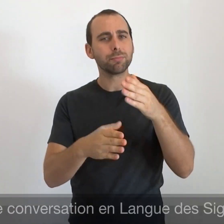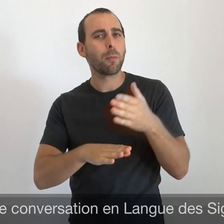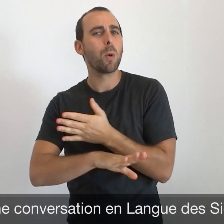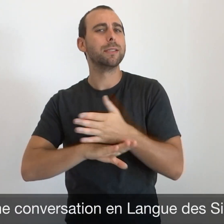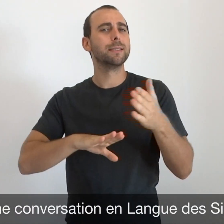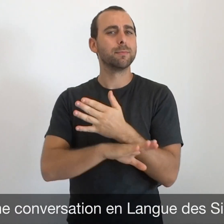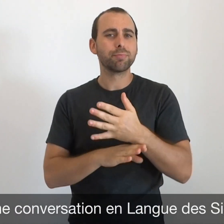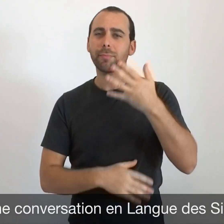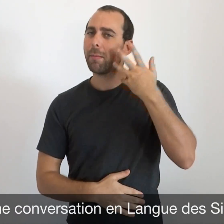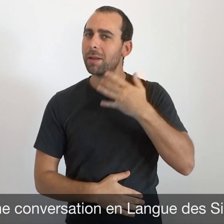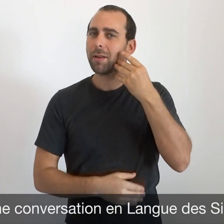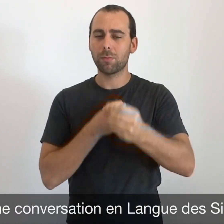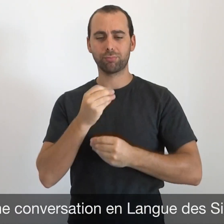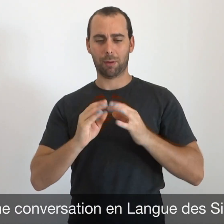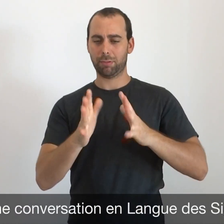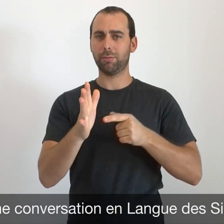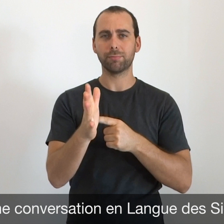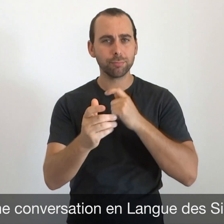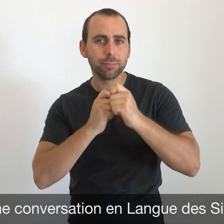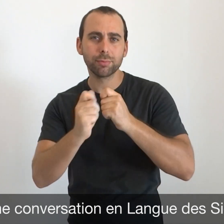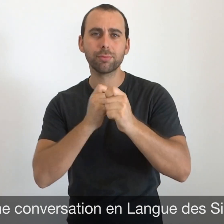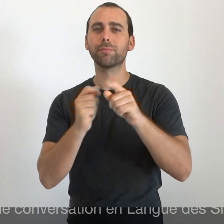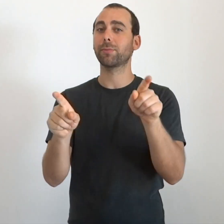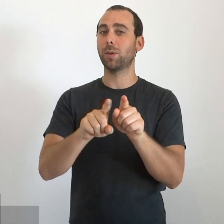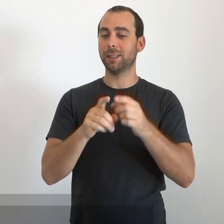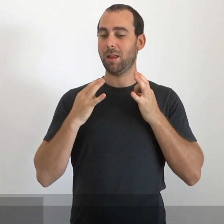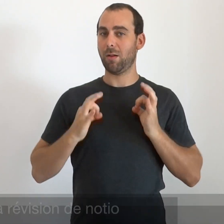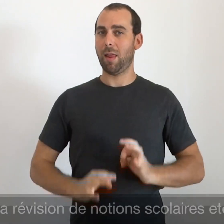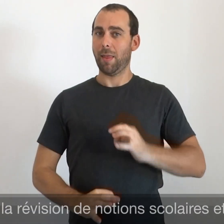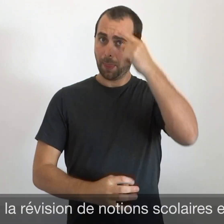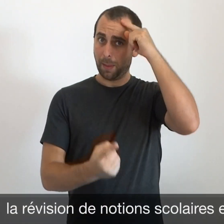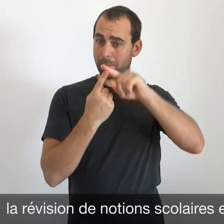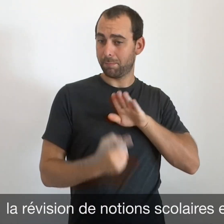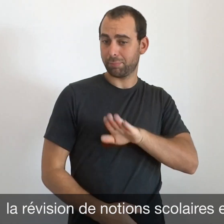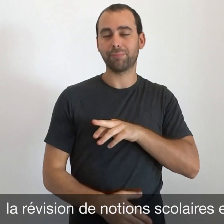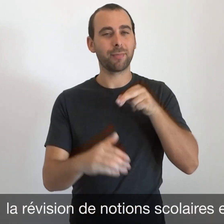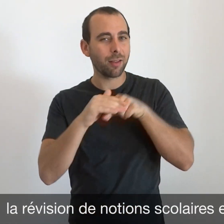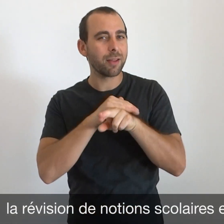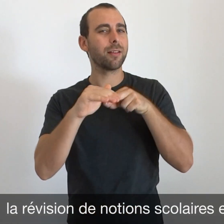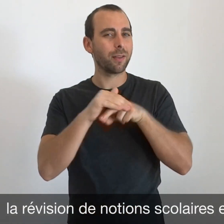une conversation en langue des signes, la révision de notions scolaires, etc.